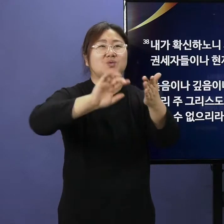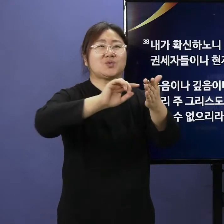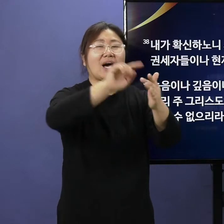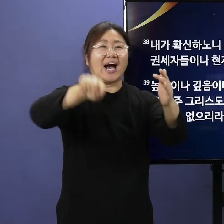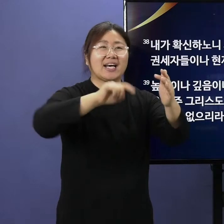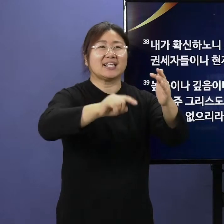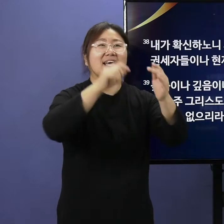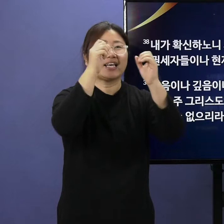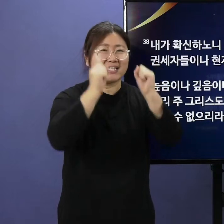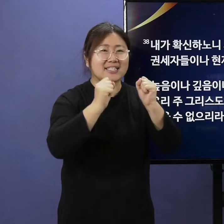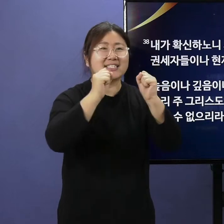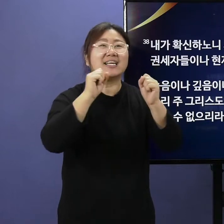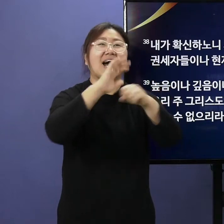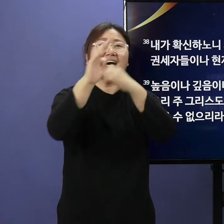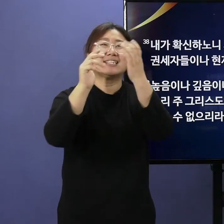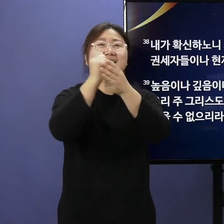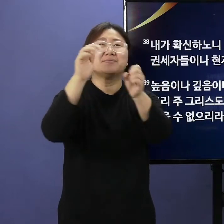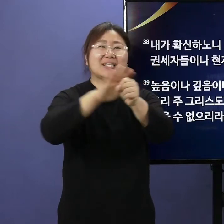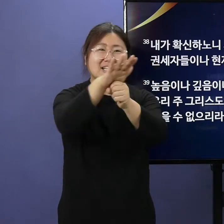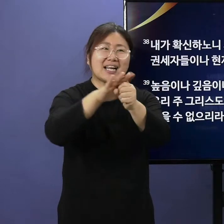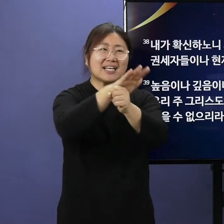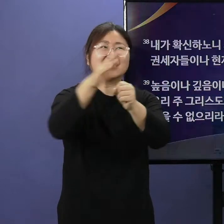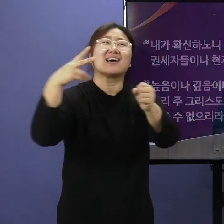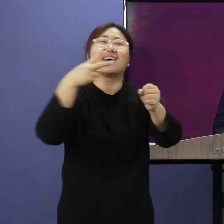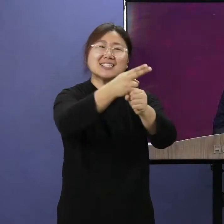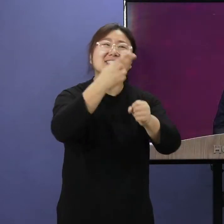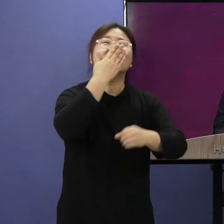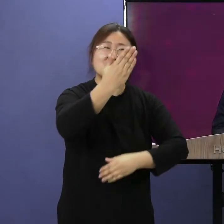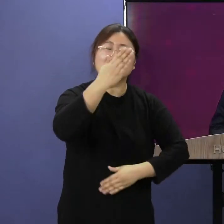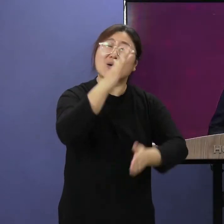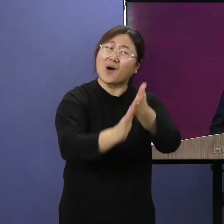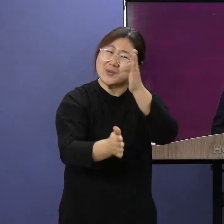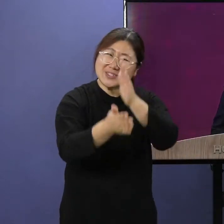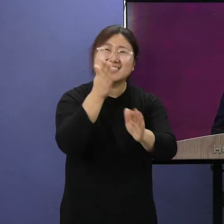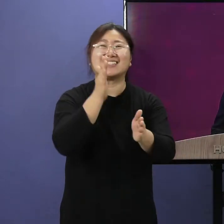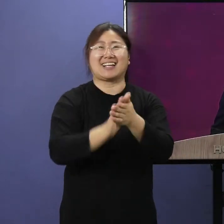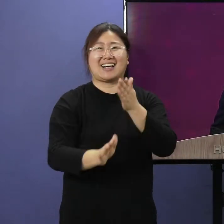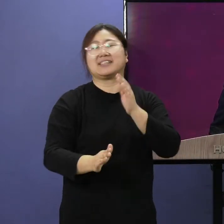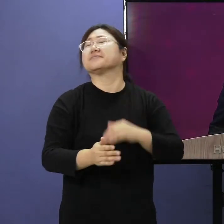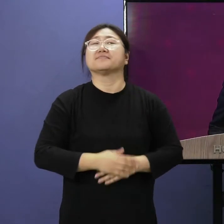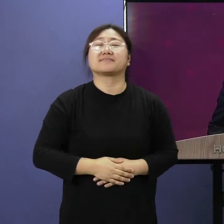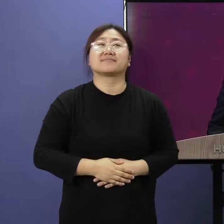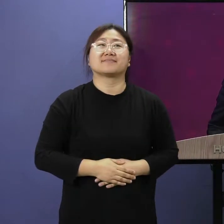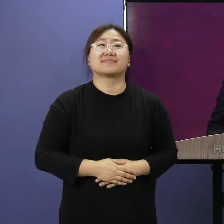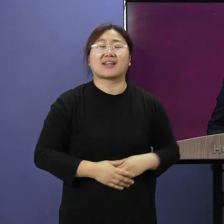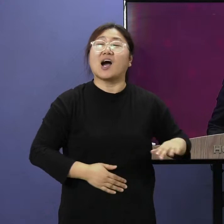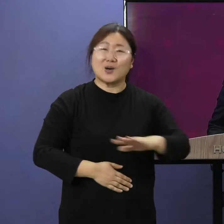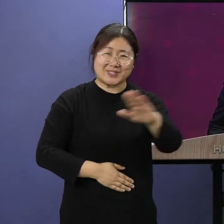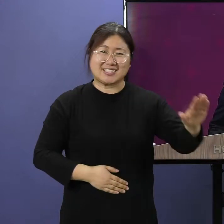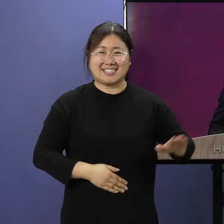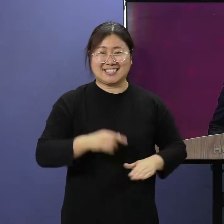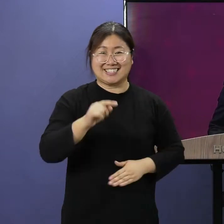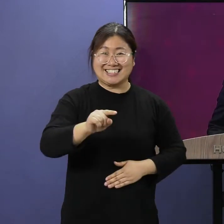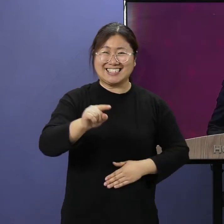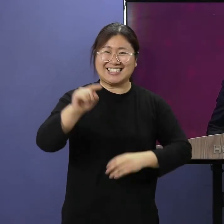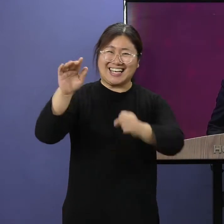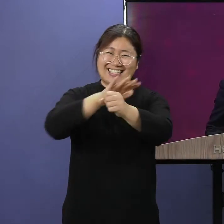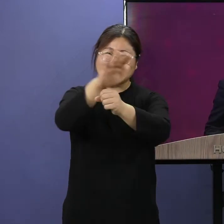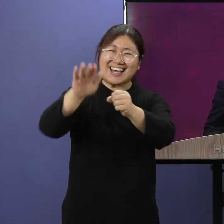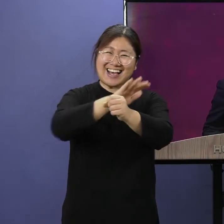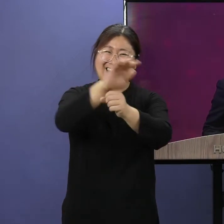끊을 수 없으리라. 아멘. 여러분, 우리는 그 사랑 가운데 있습니다.